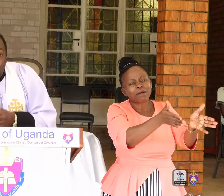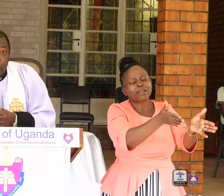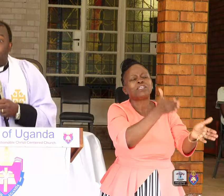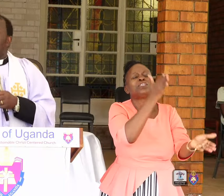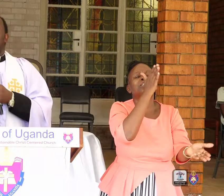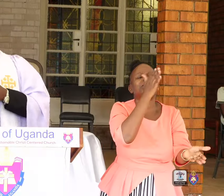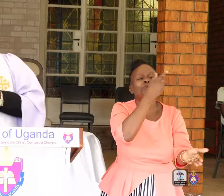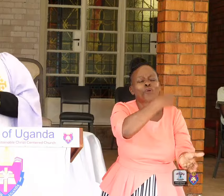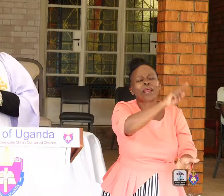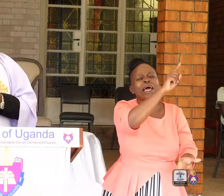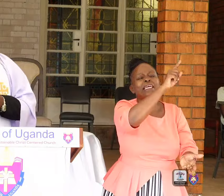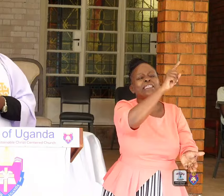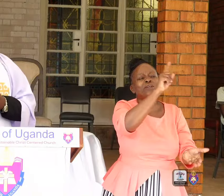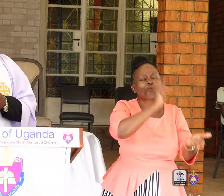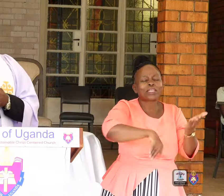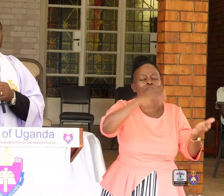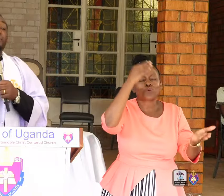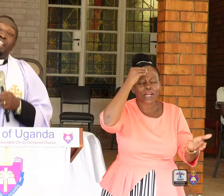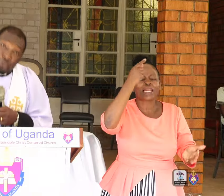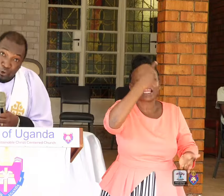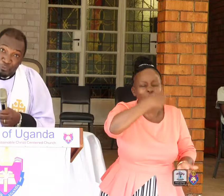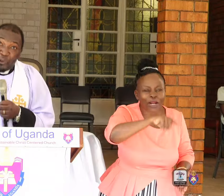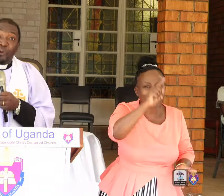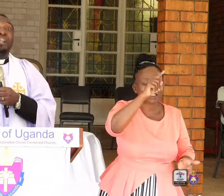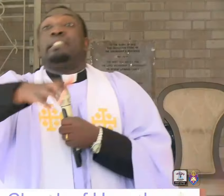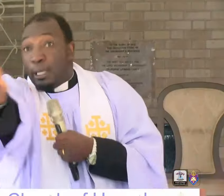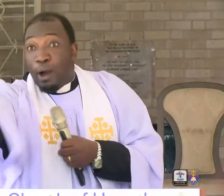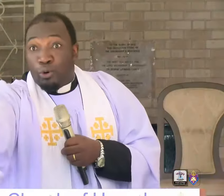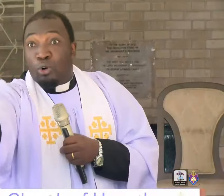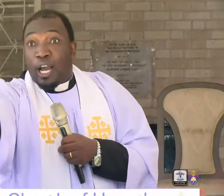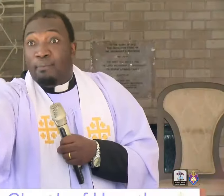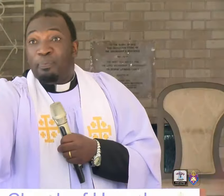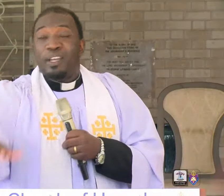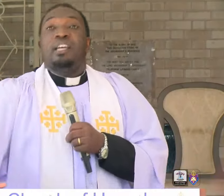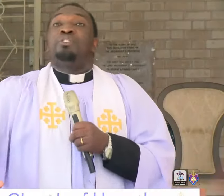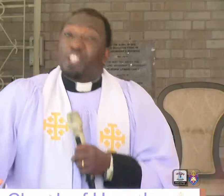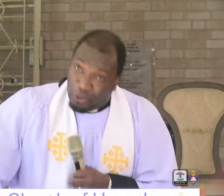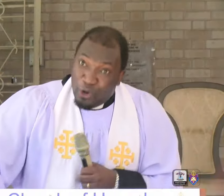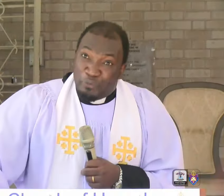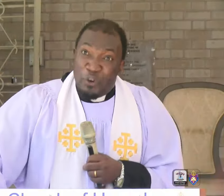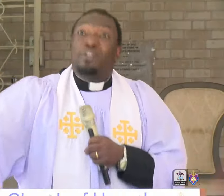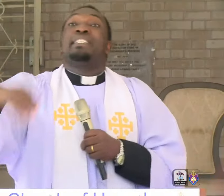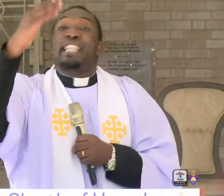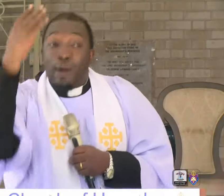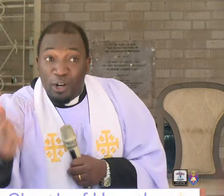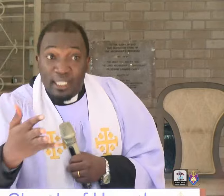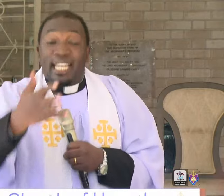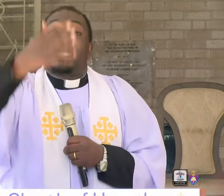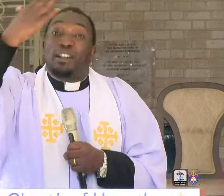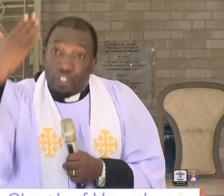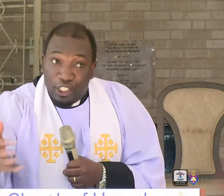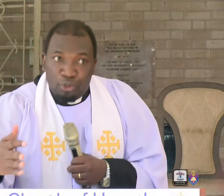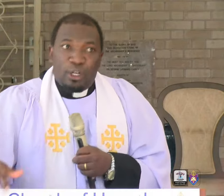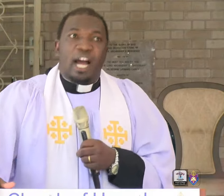Kituufu kye wasoma. Kituufu kye wakuguka. Kituufu kye